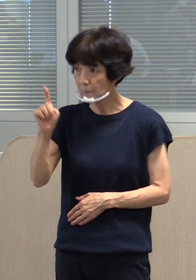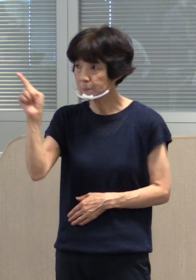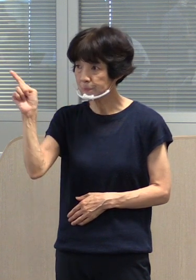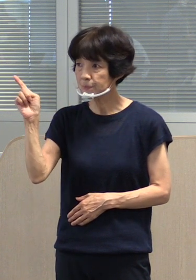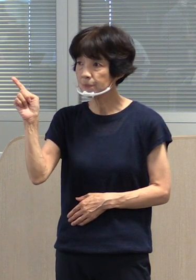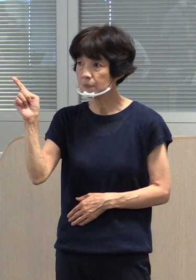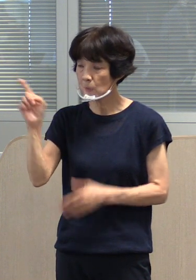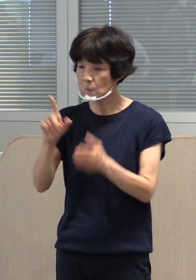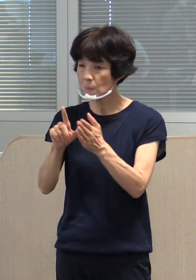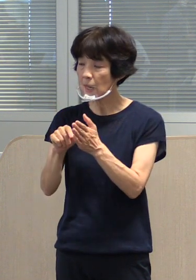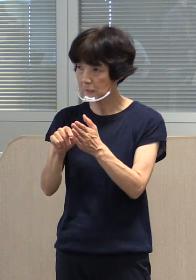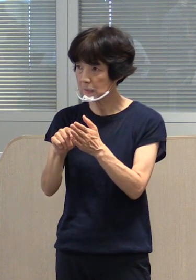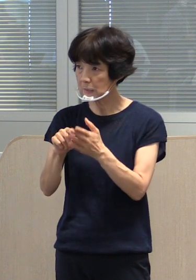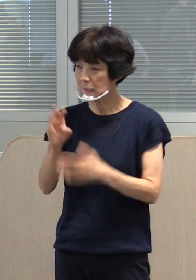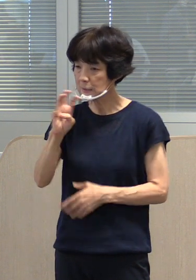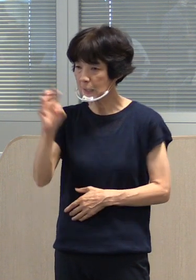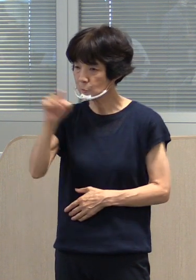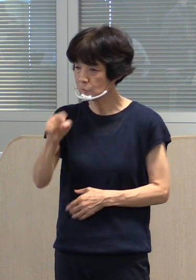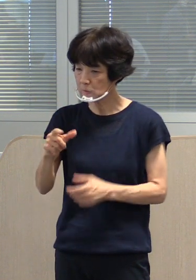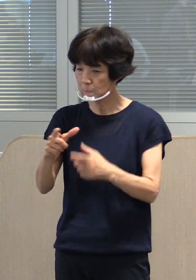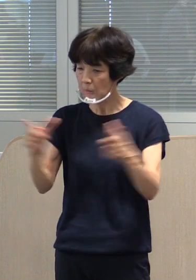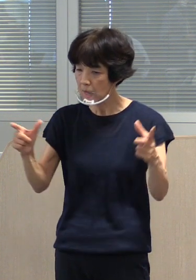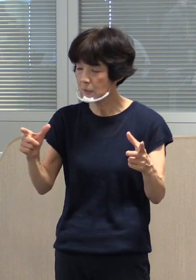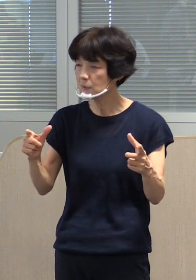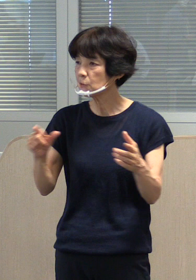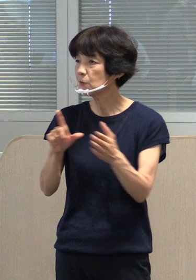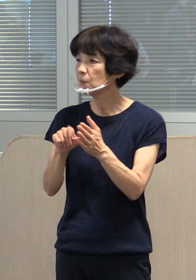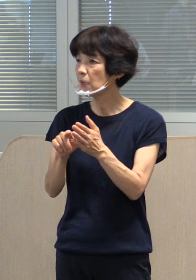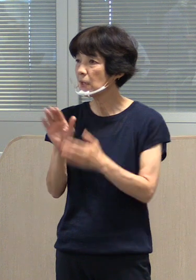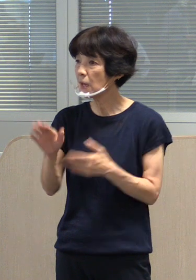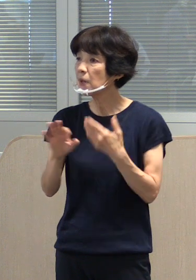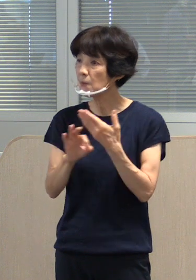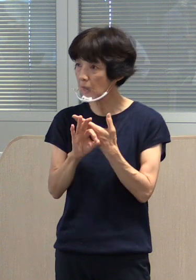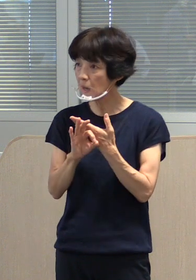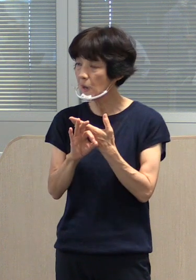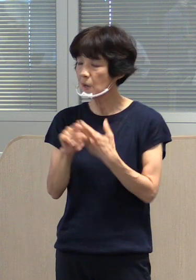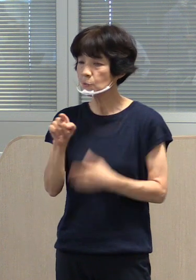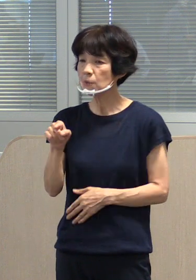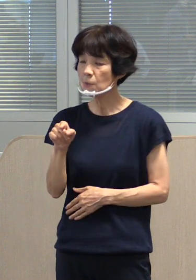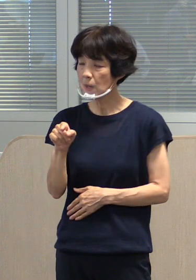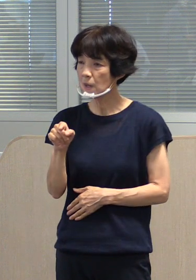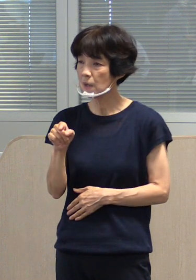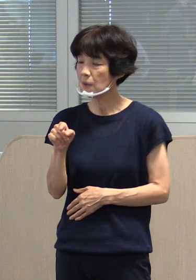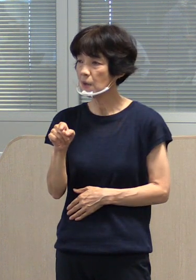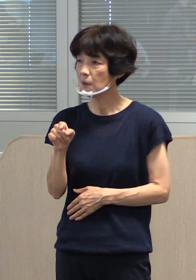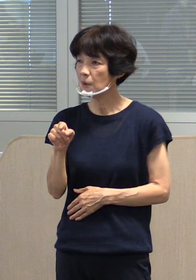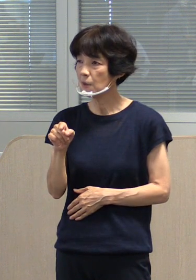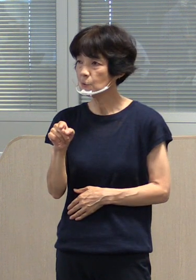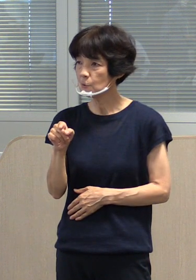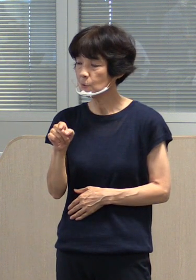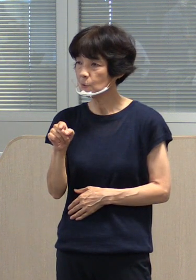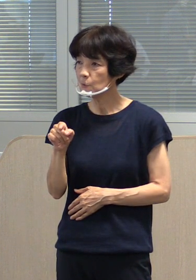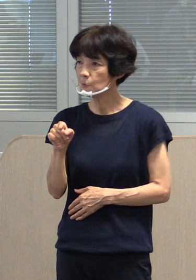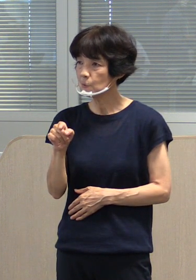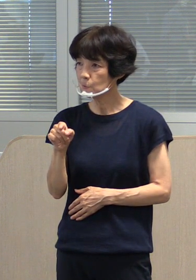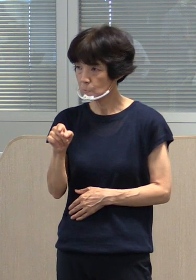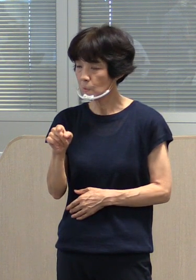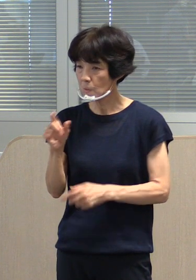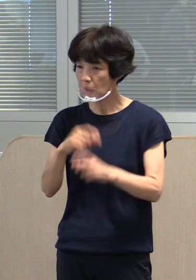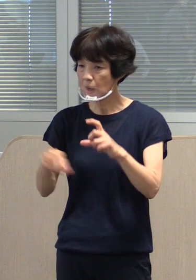況になるような、まあ、兆候があれば、これはですね、そういうふうなア